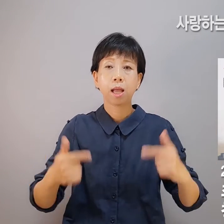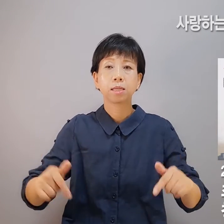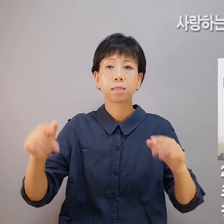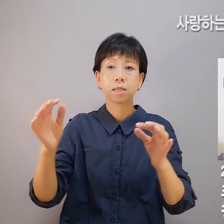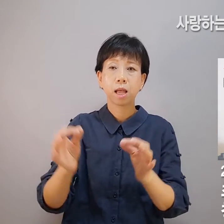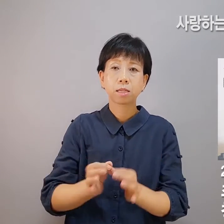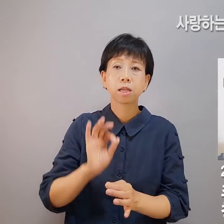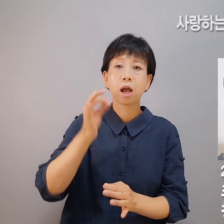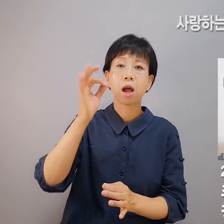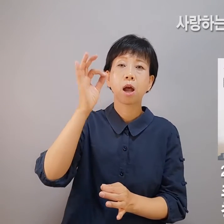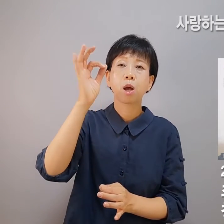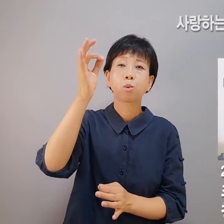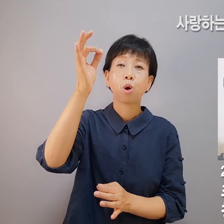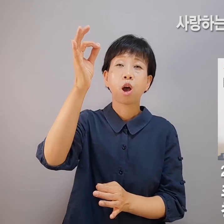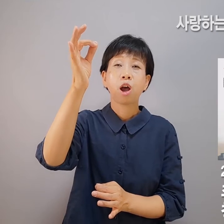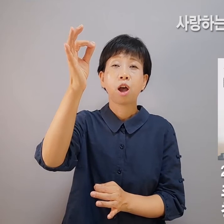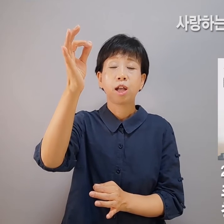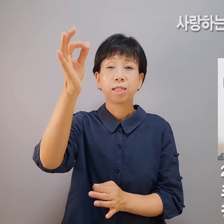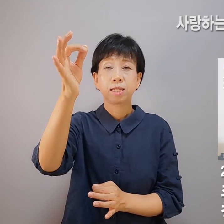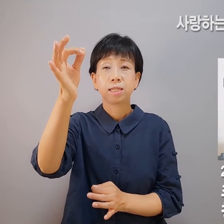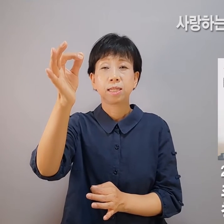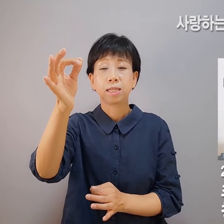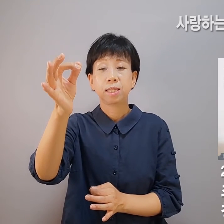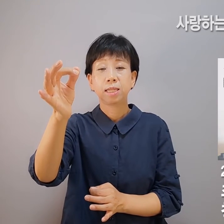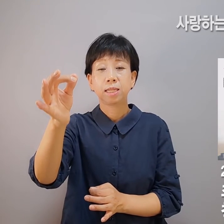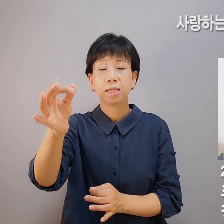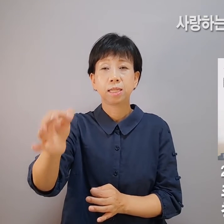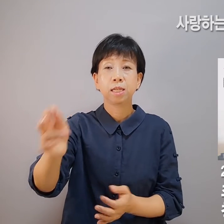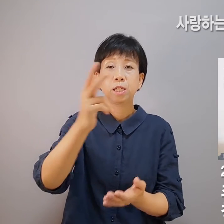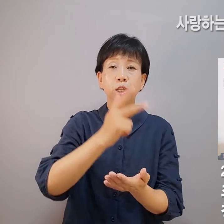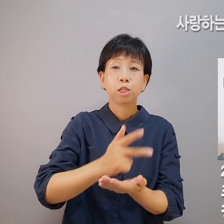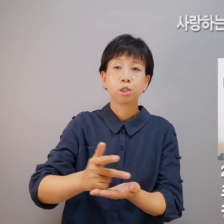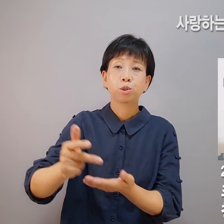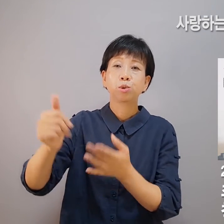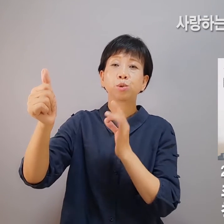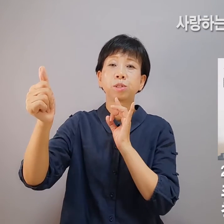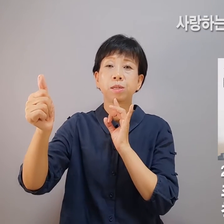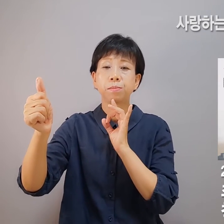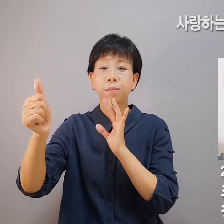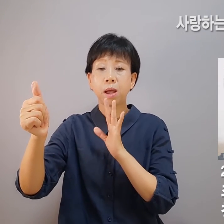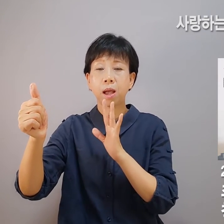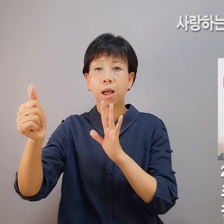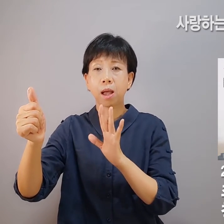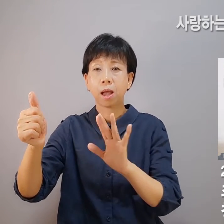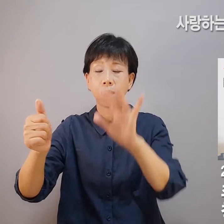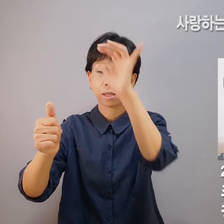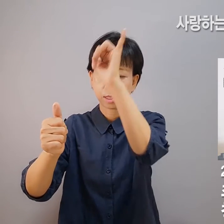내가 항상 주님만을 위해 살겠습니다. 아멘.